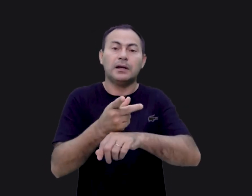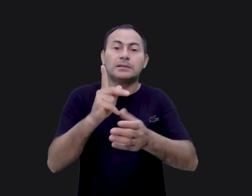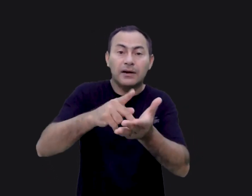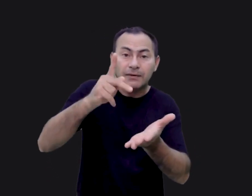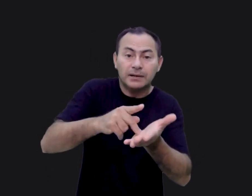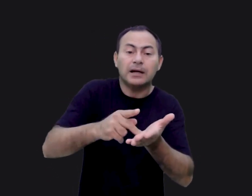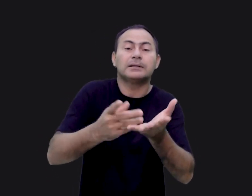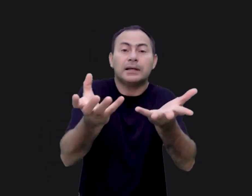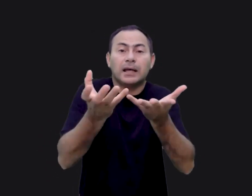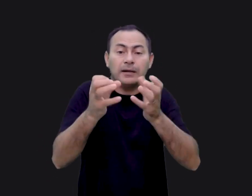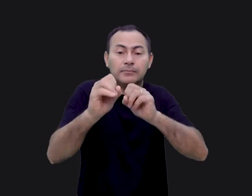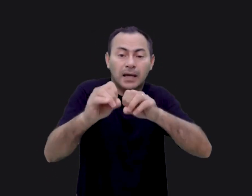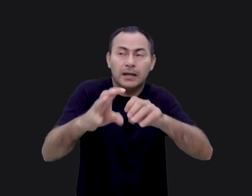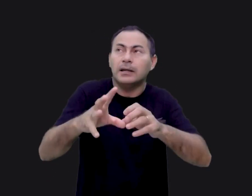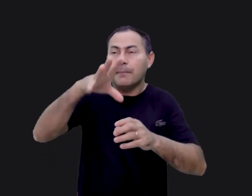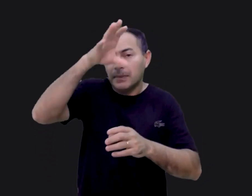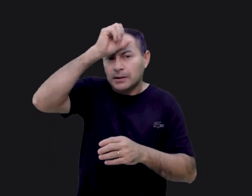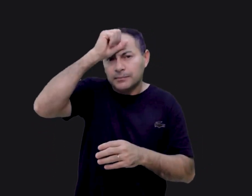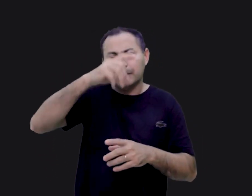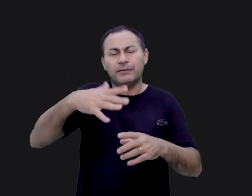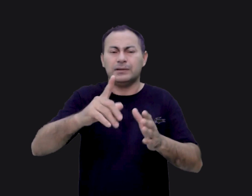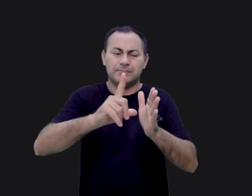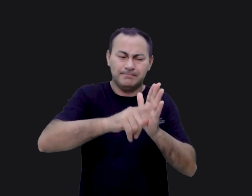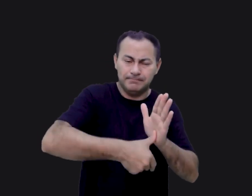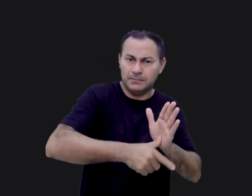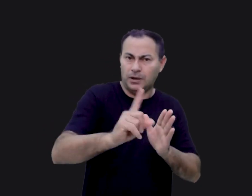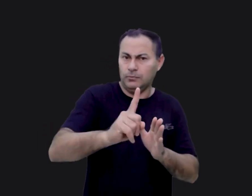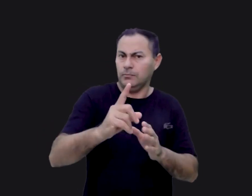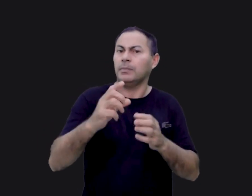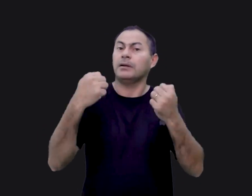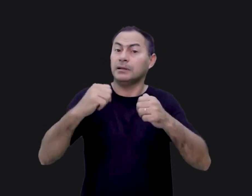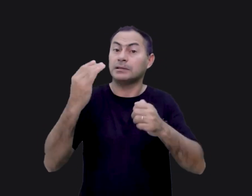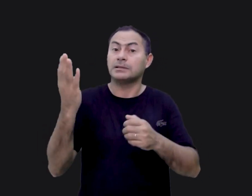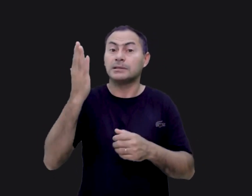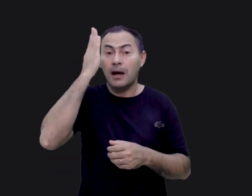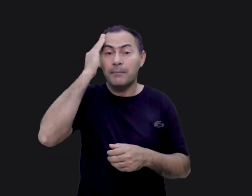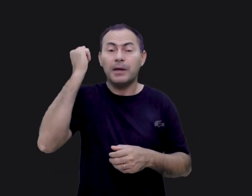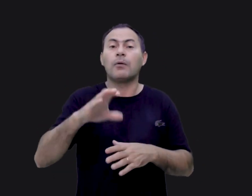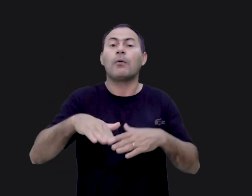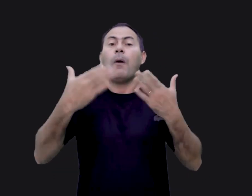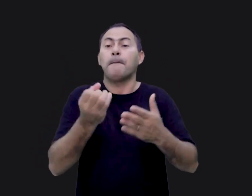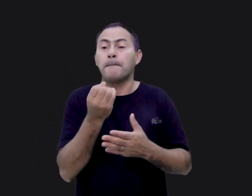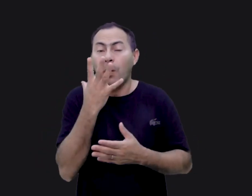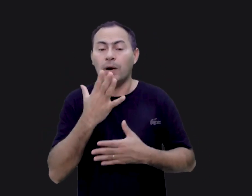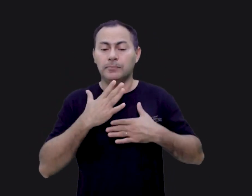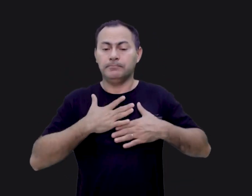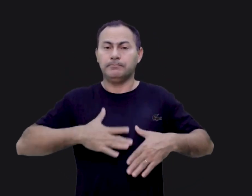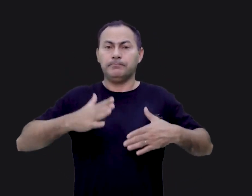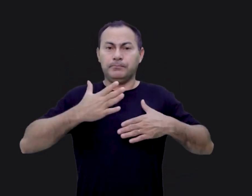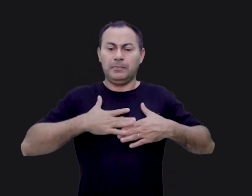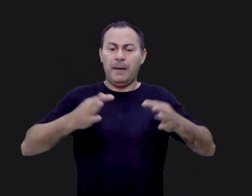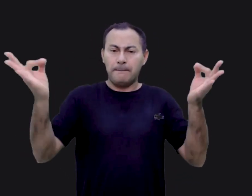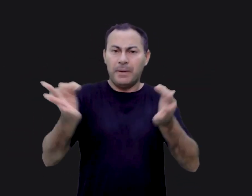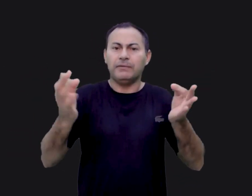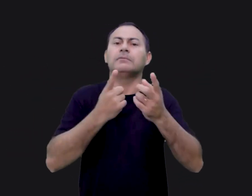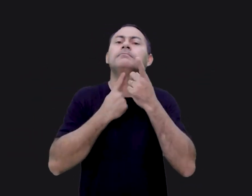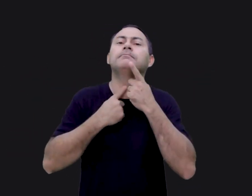procuramos nesse livro. Olha, talvez não seja tarde demais para descobrir qual seja a boa, agradável e perfeita vontade